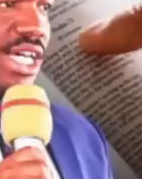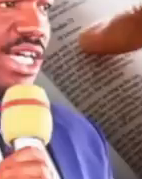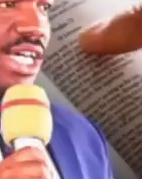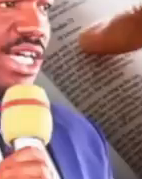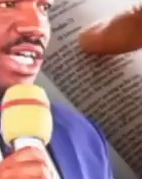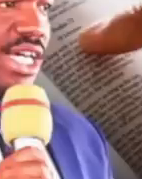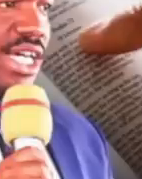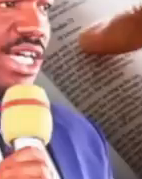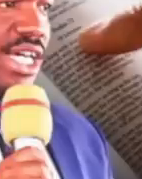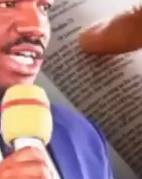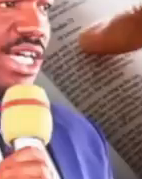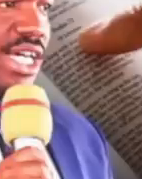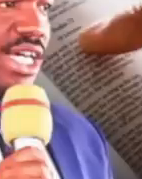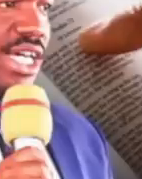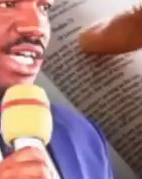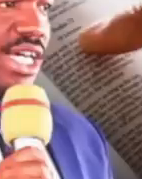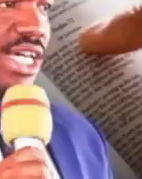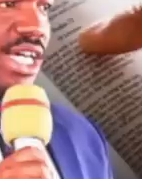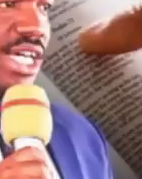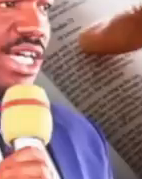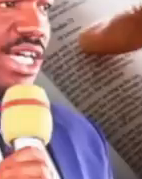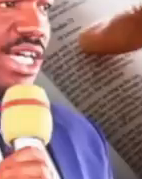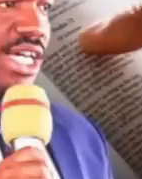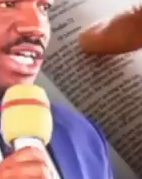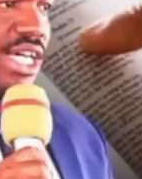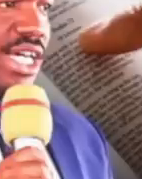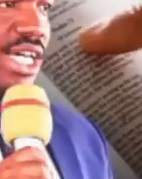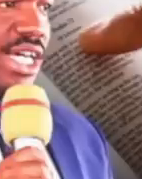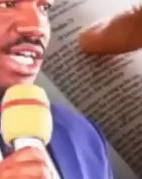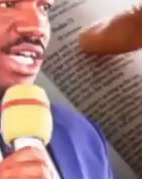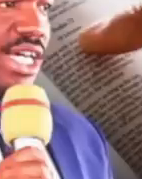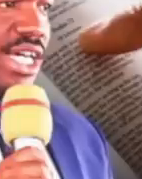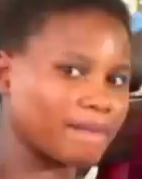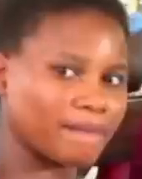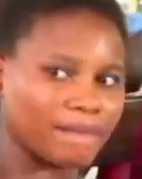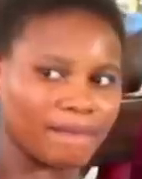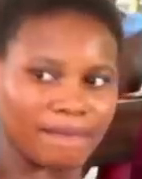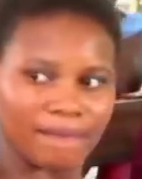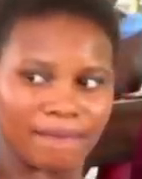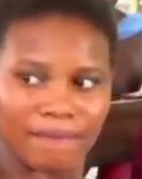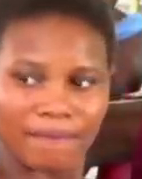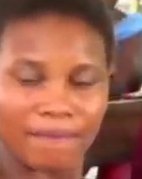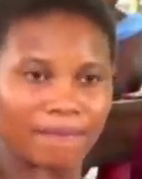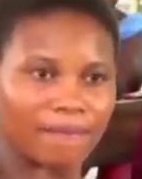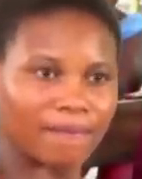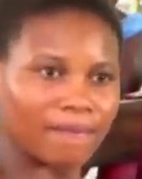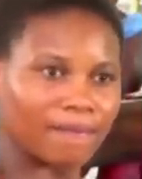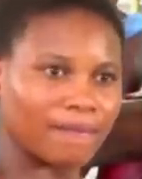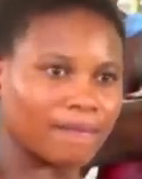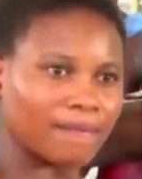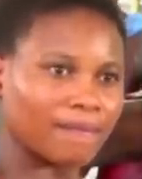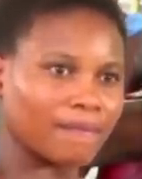mhanga. Ana sura ya simba, yani kulinda na kupambania.